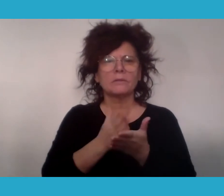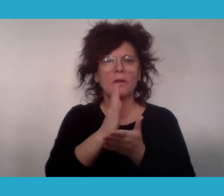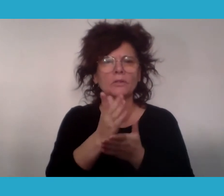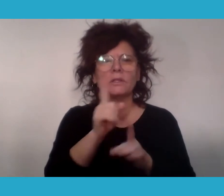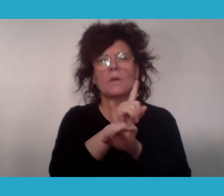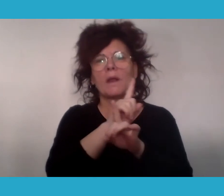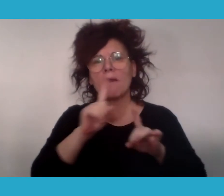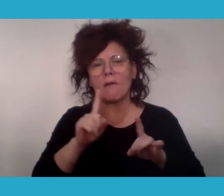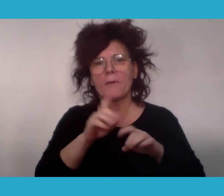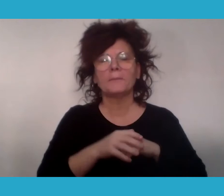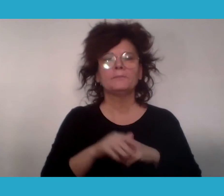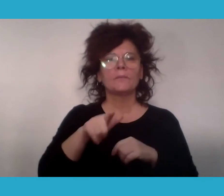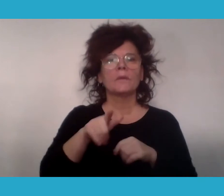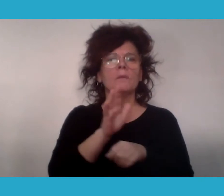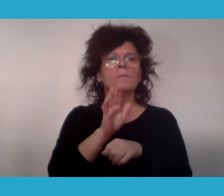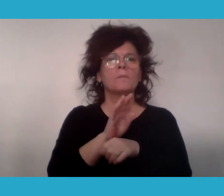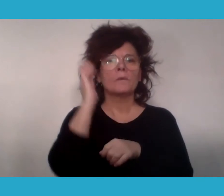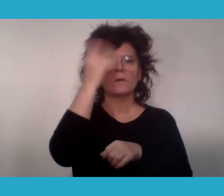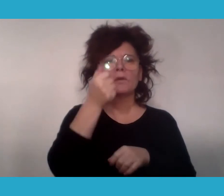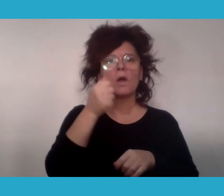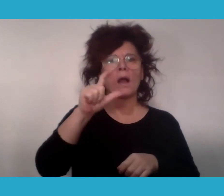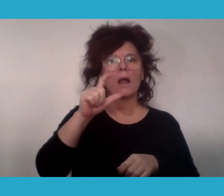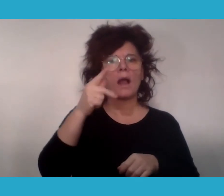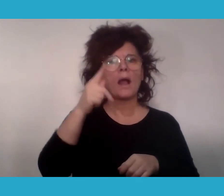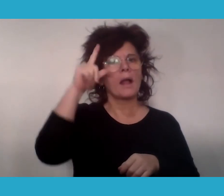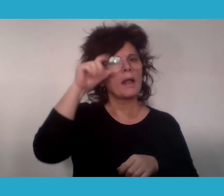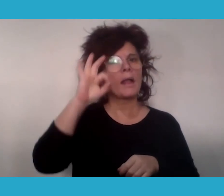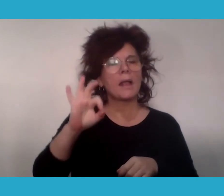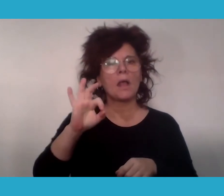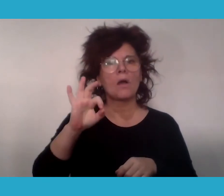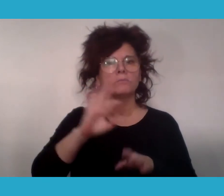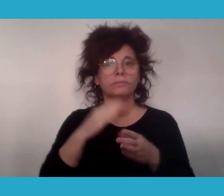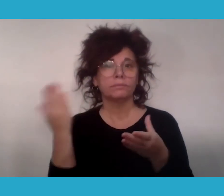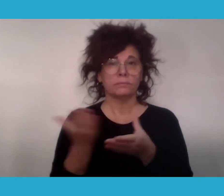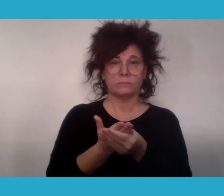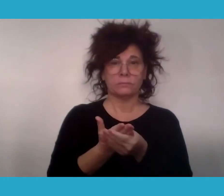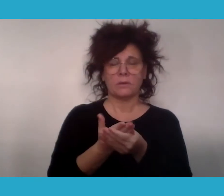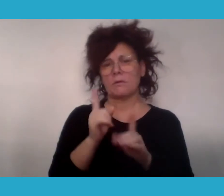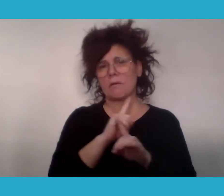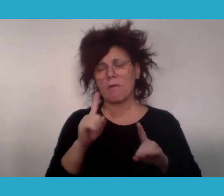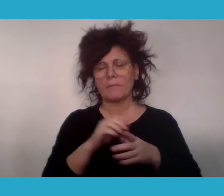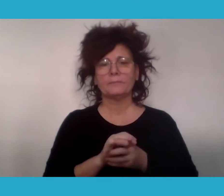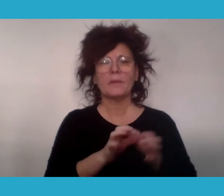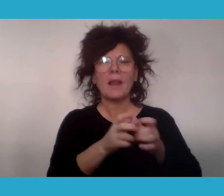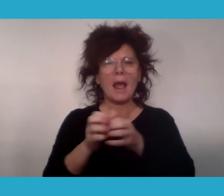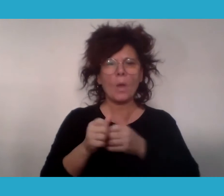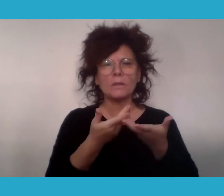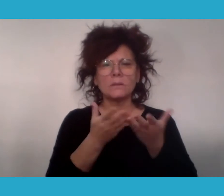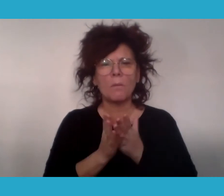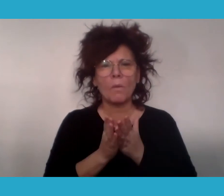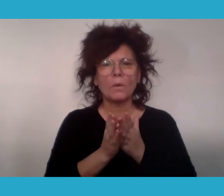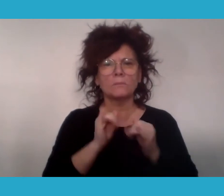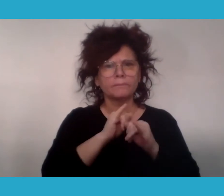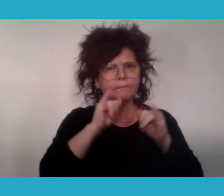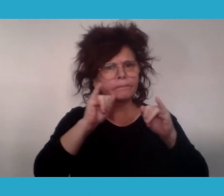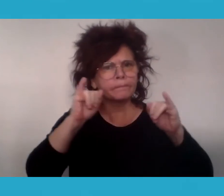el hackeo que considera que hubo y entiende que el mismo no consta en actas. Destaca que la audiencia pública no está siendo transmitida por los